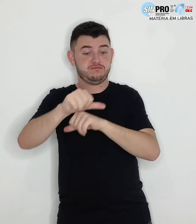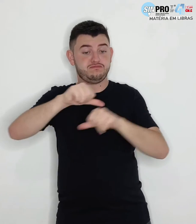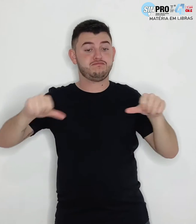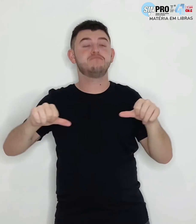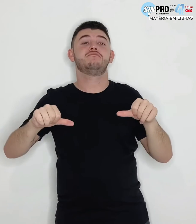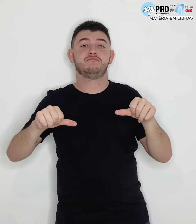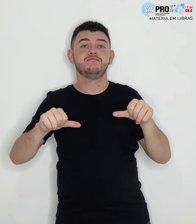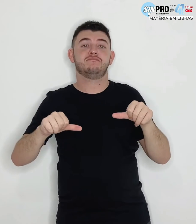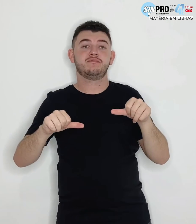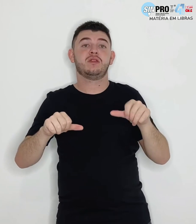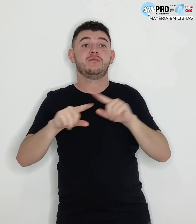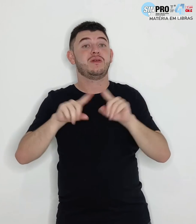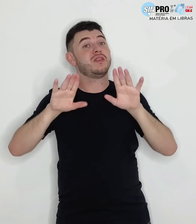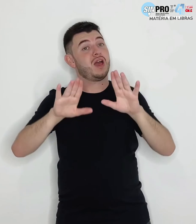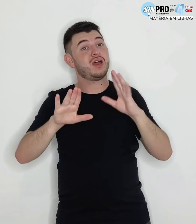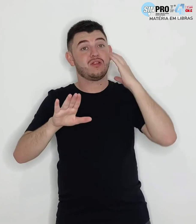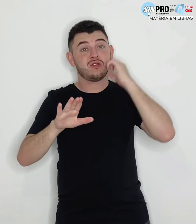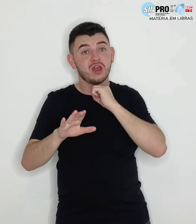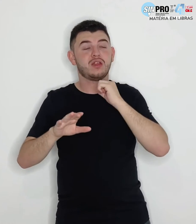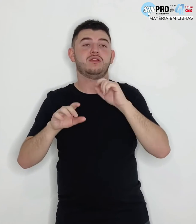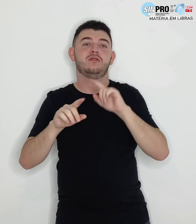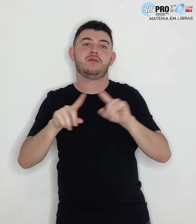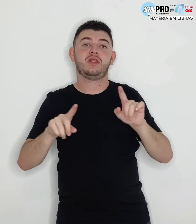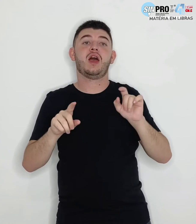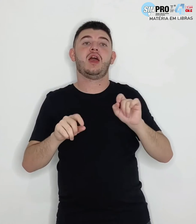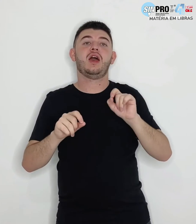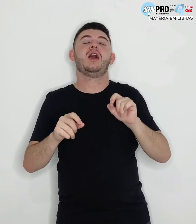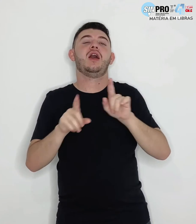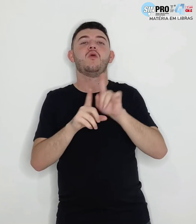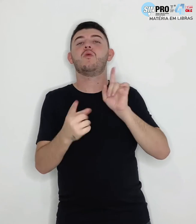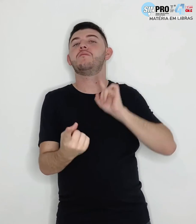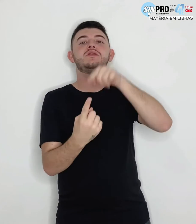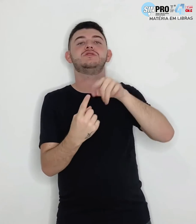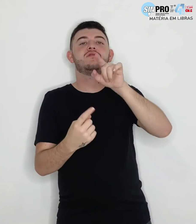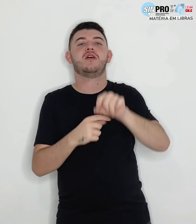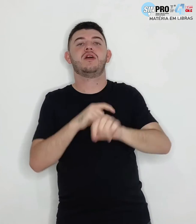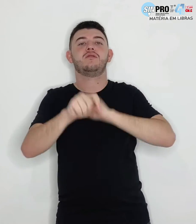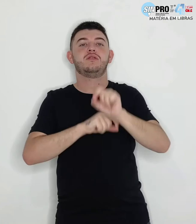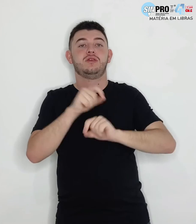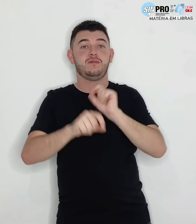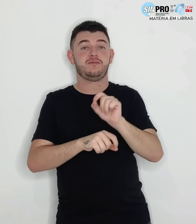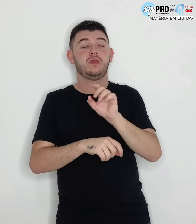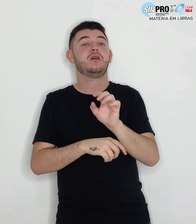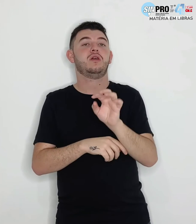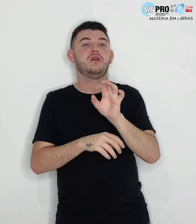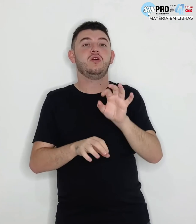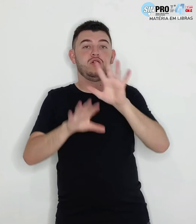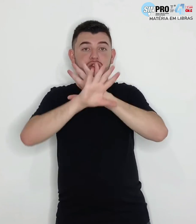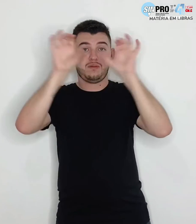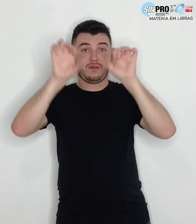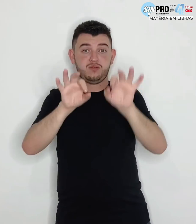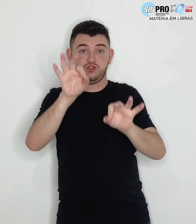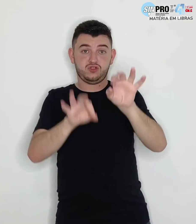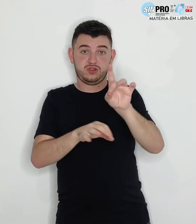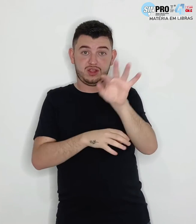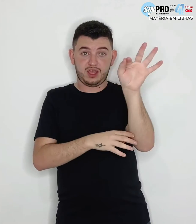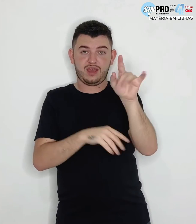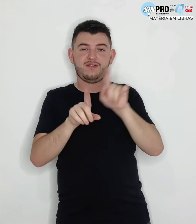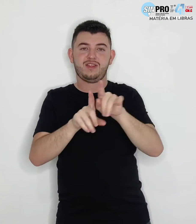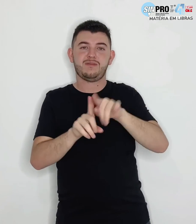a reforma da Previdência pelo campo institucional seria através do Judiciário, com o Tribunal de Justiça do DF e